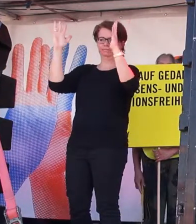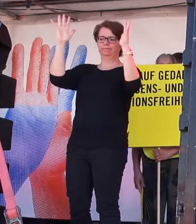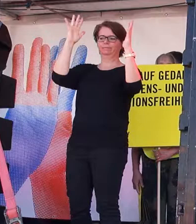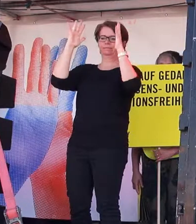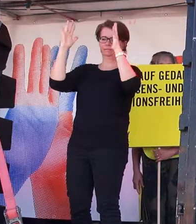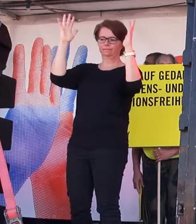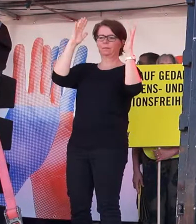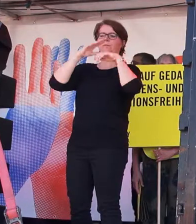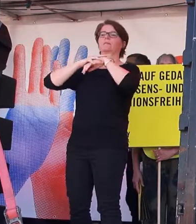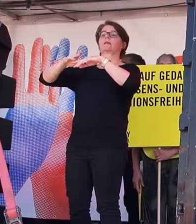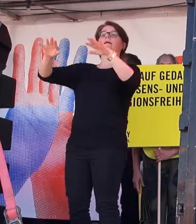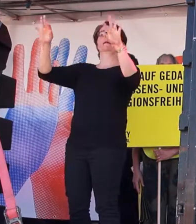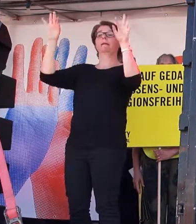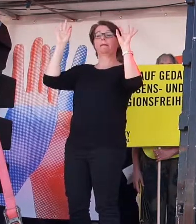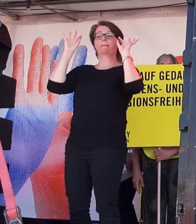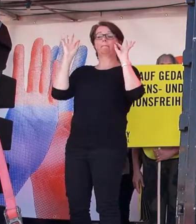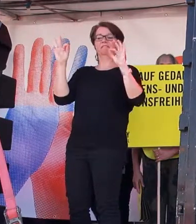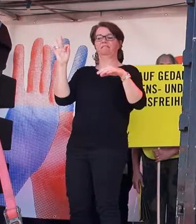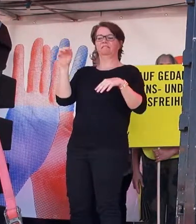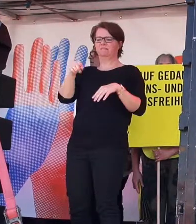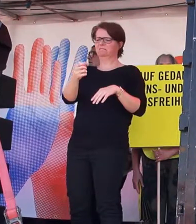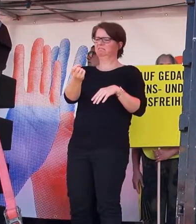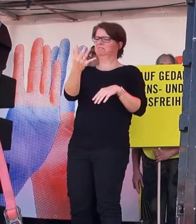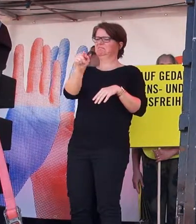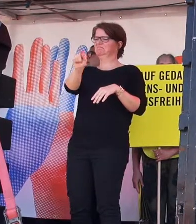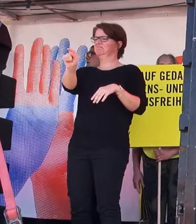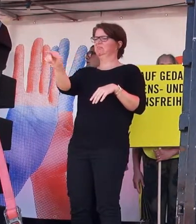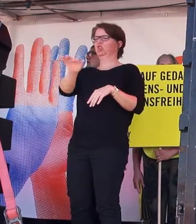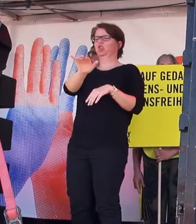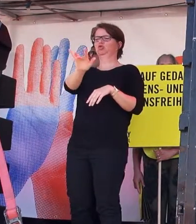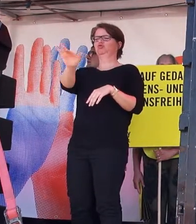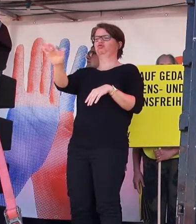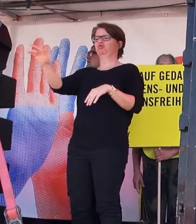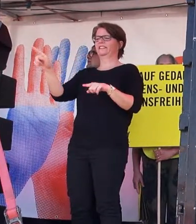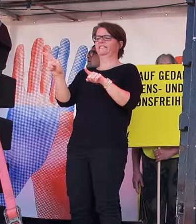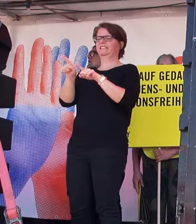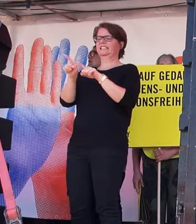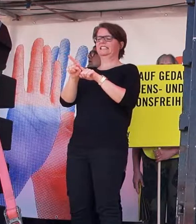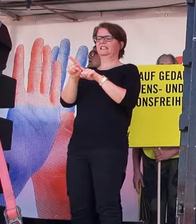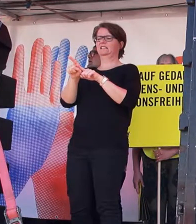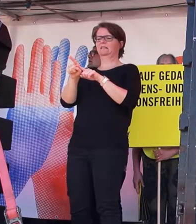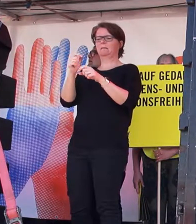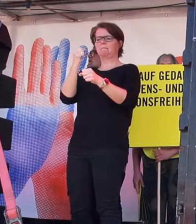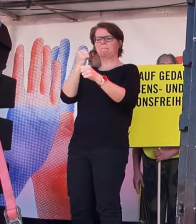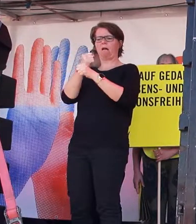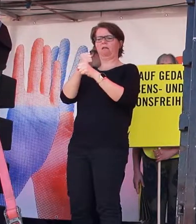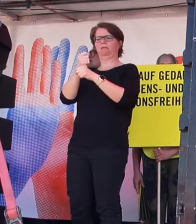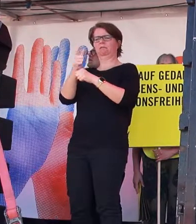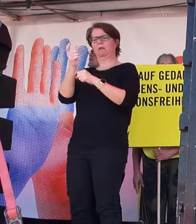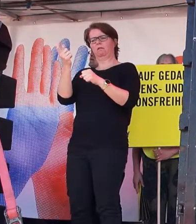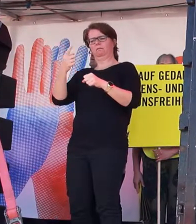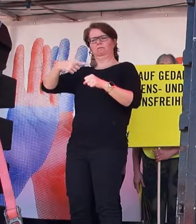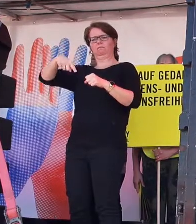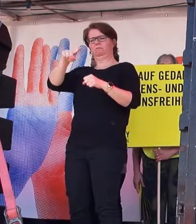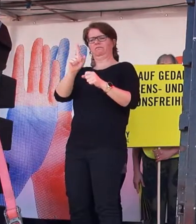Und wenn nun die Stimmen derer lauter werden und die Taten derer drastischer werden, die diese